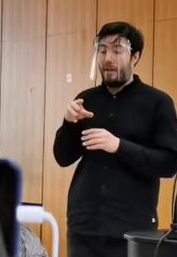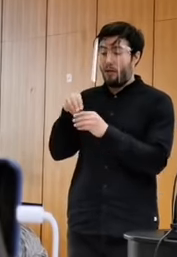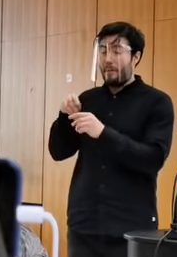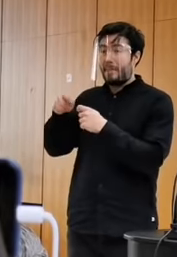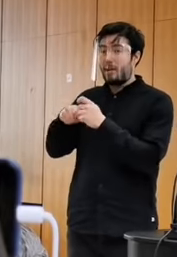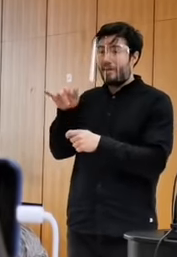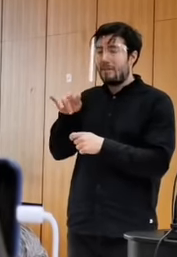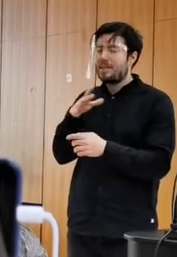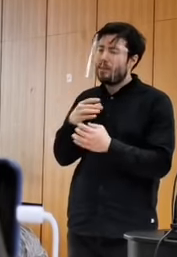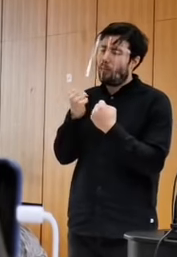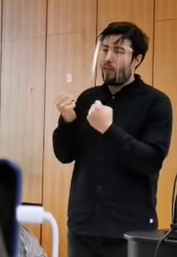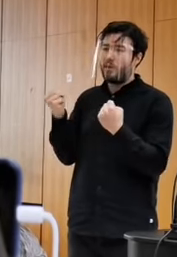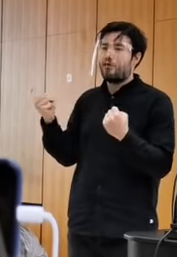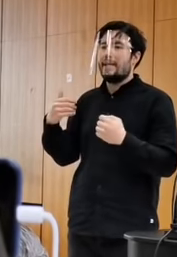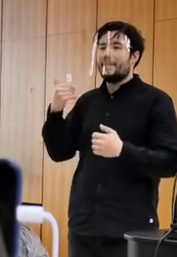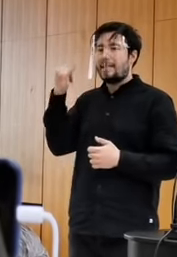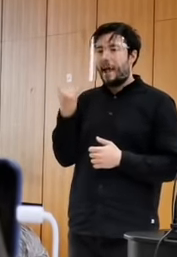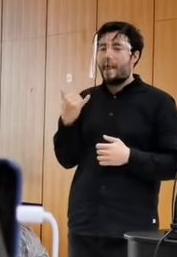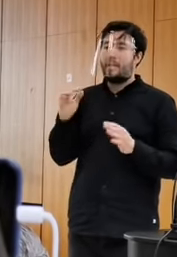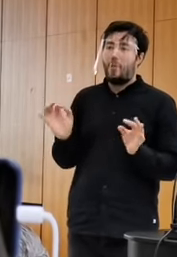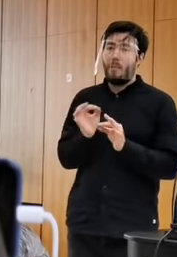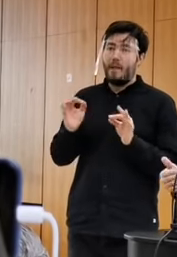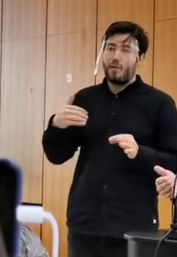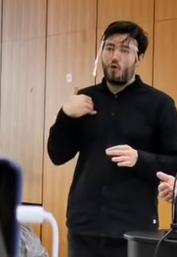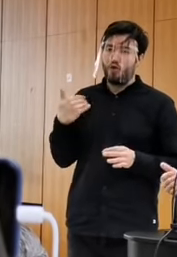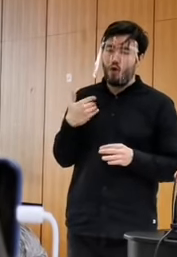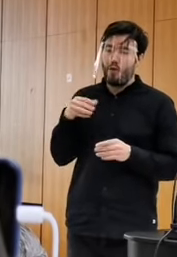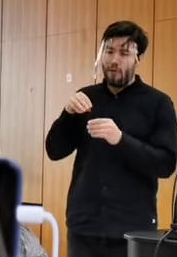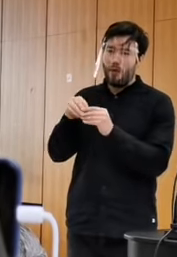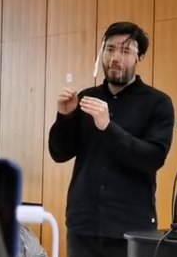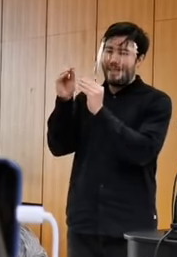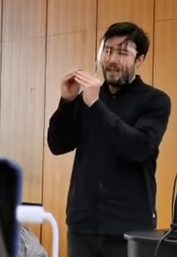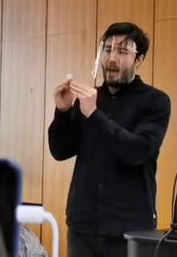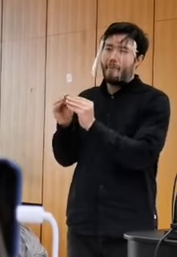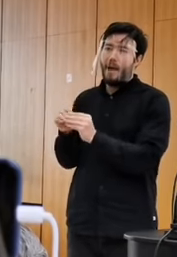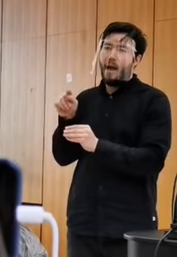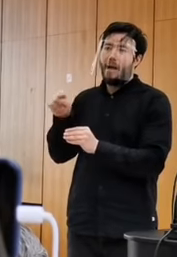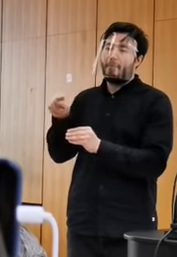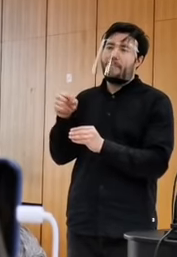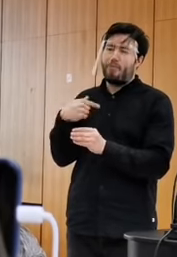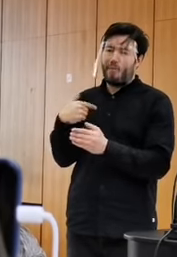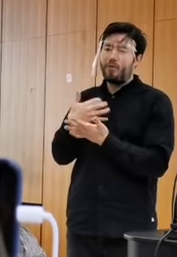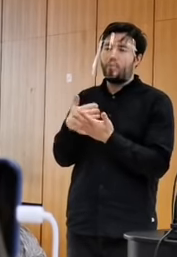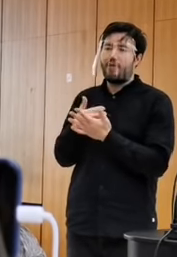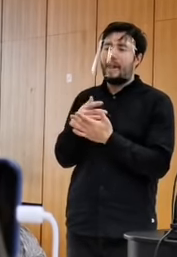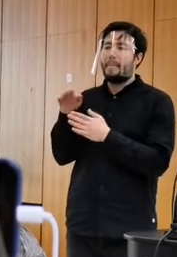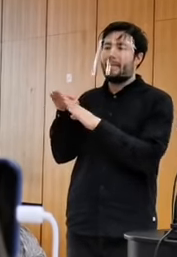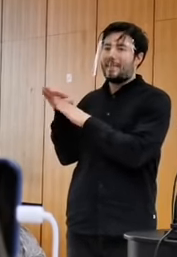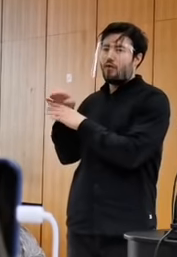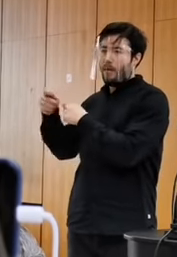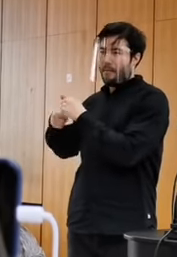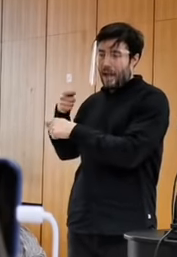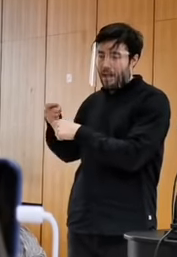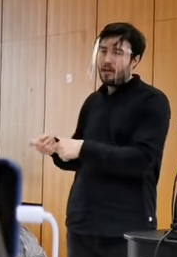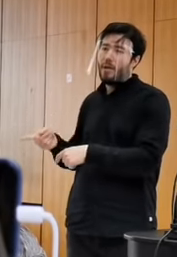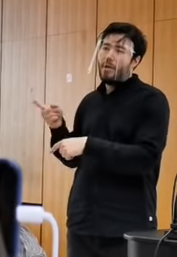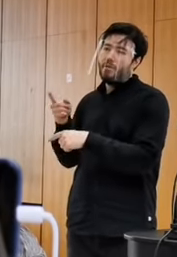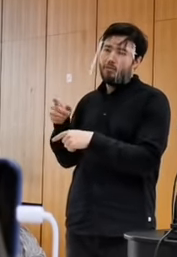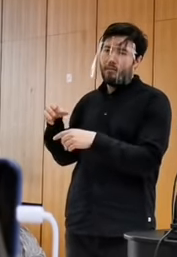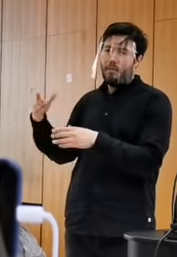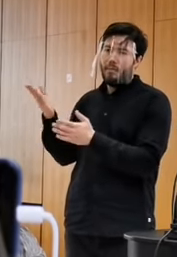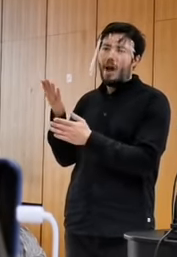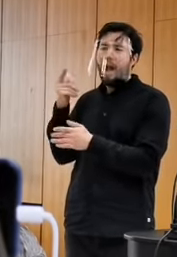udržať základné umelecké školy cez tú schému, ktorú sme využívali na ministerstve práce, ktorú využívali aj